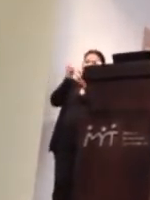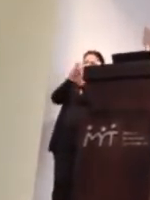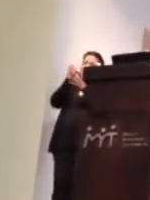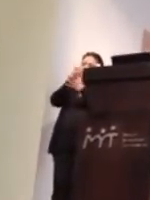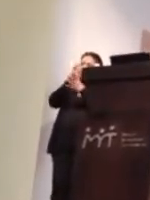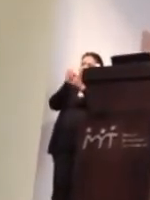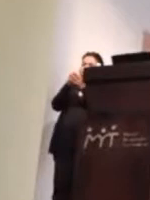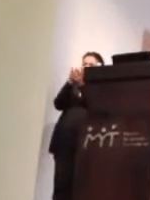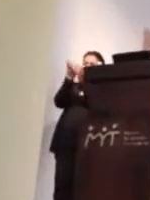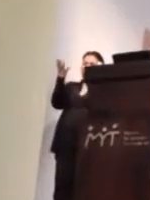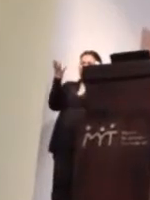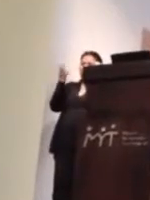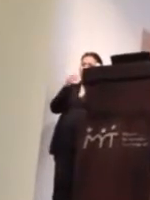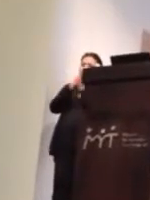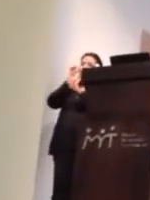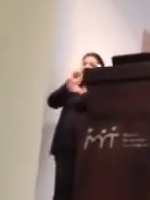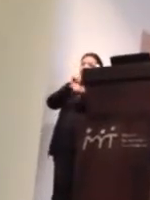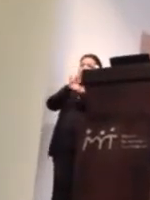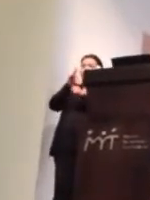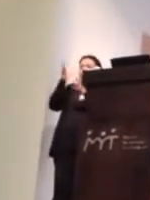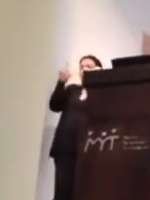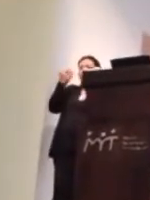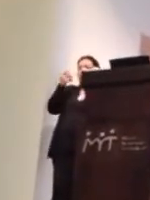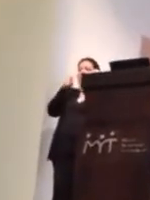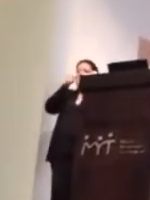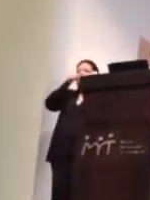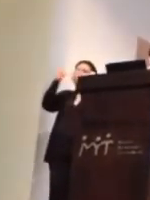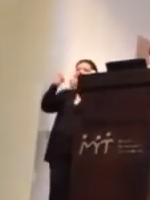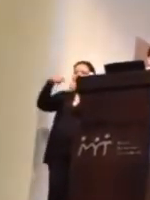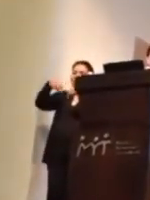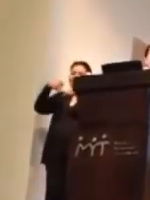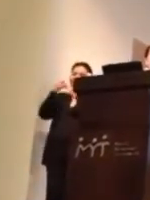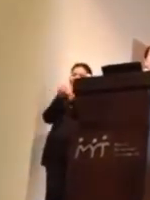cerebro. Además, el cerebro, cuando no hay atención, no lo capta.